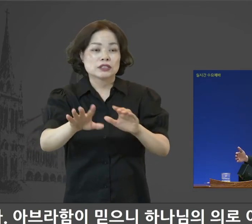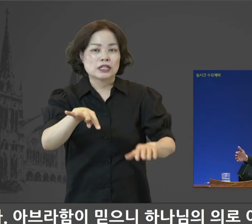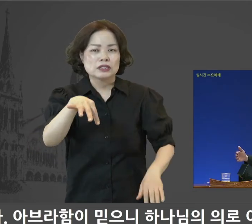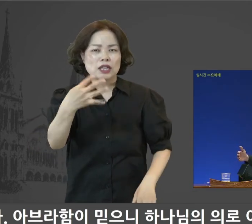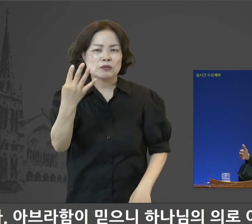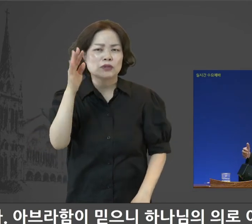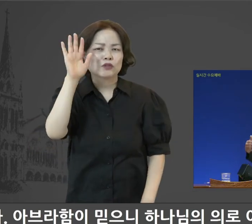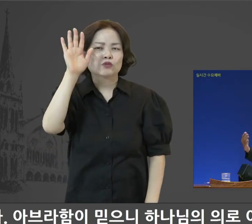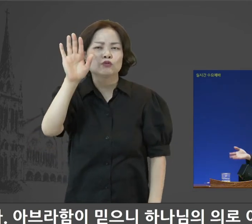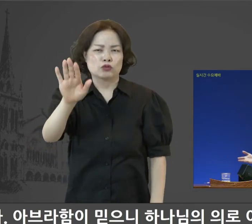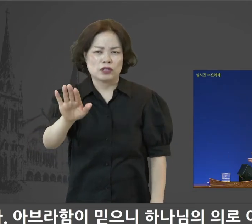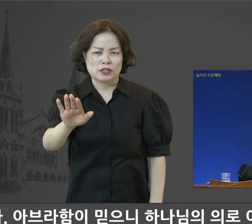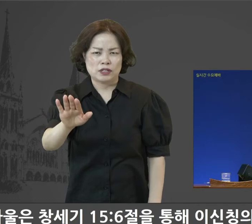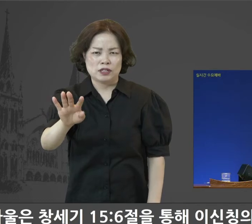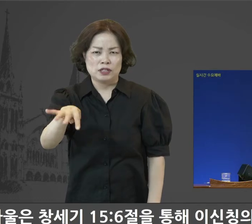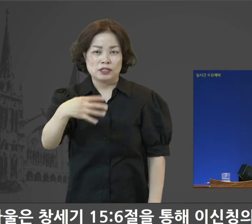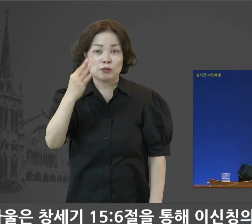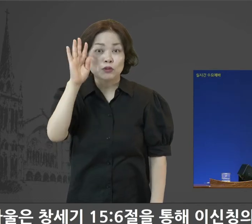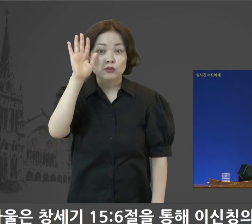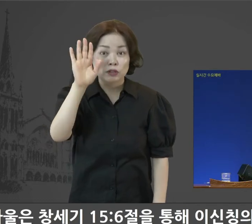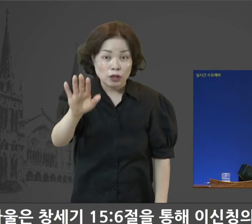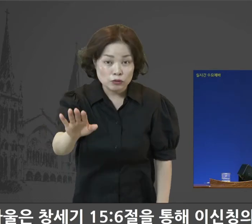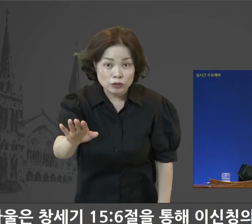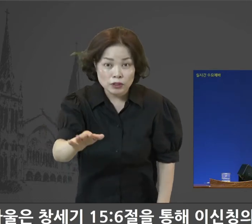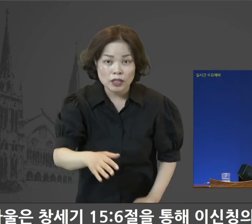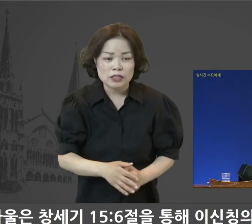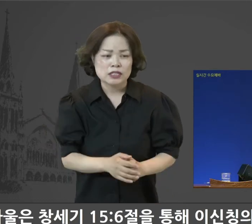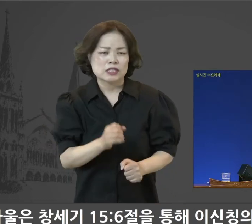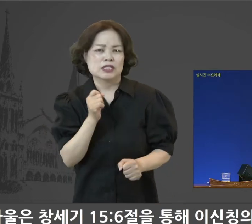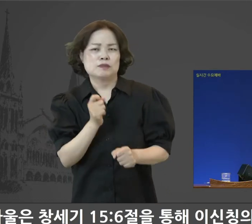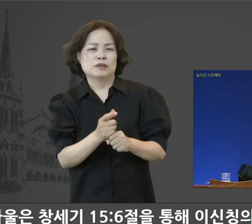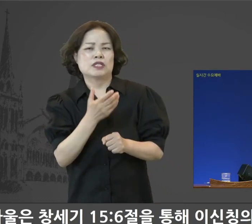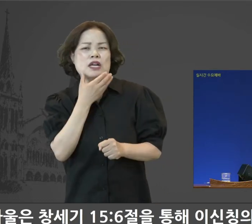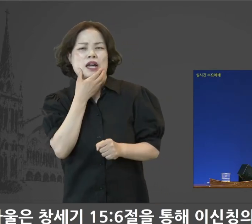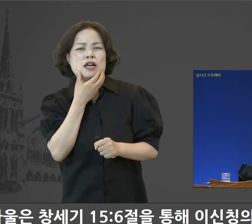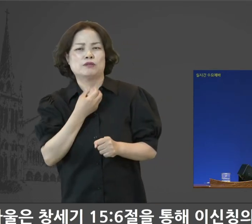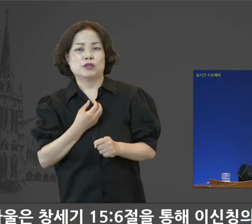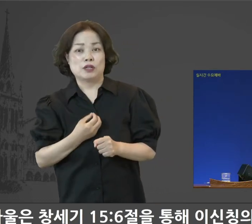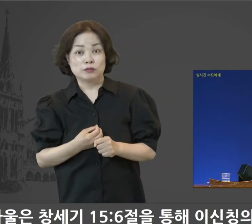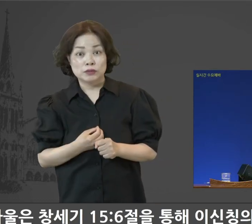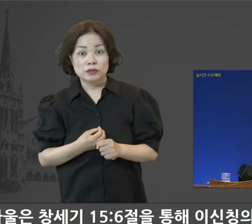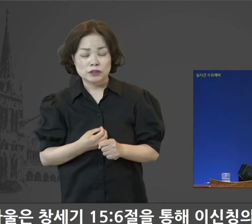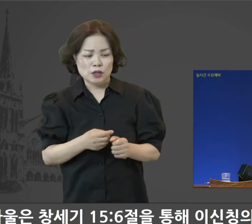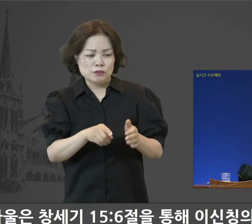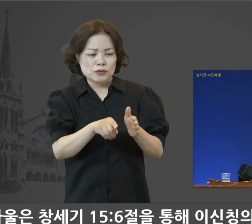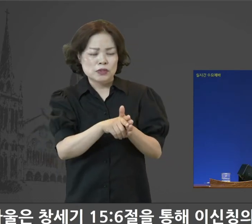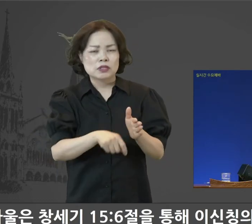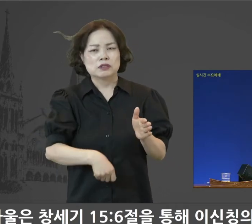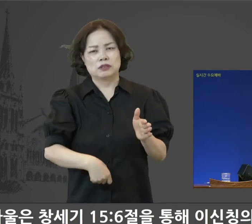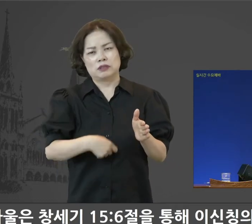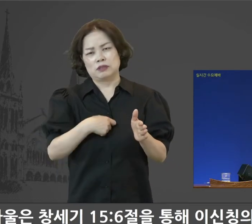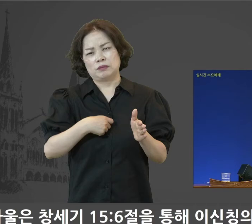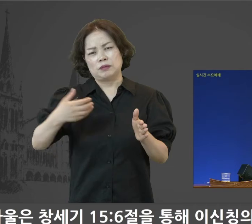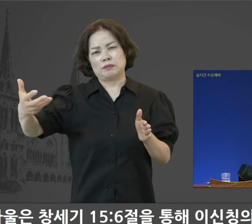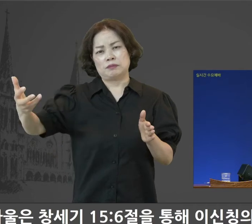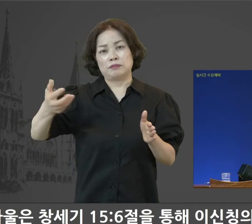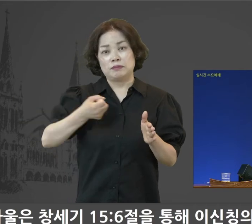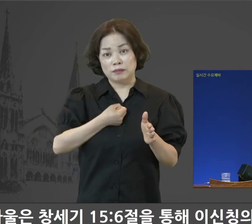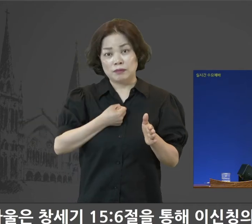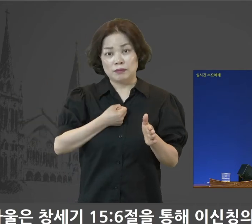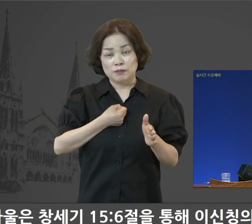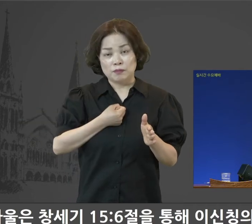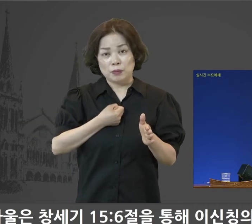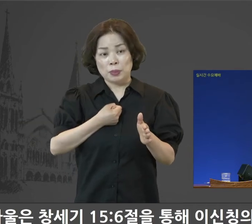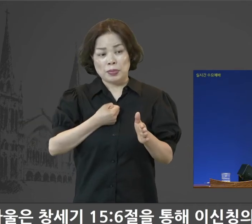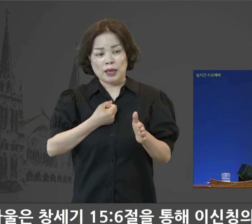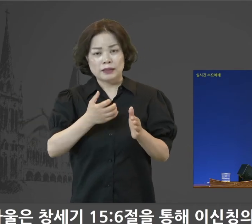400년 뒤에 나온 건데 이미 아브라함은 믿음으로 의롭다함을 받았다라는 것이죠.